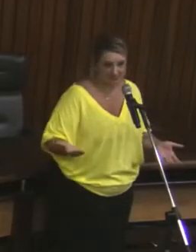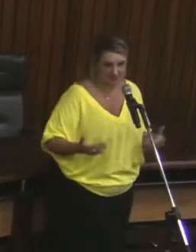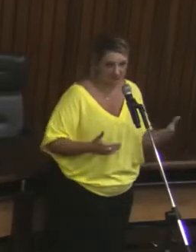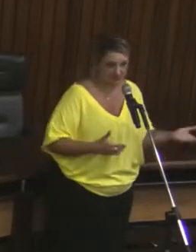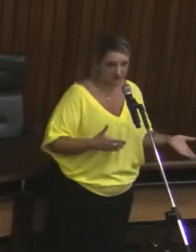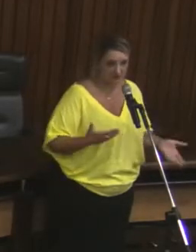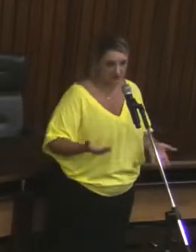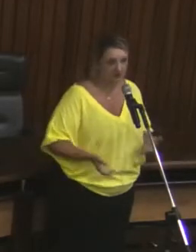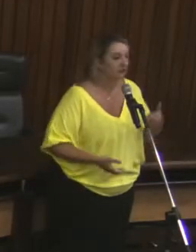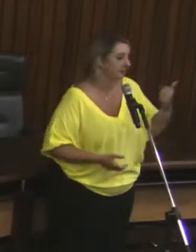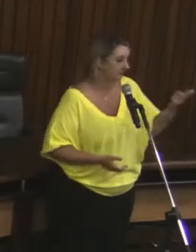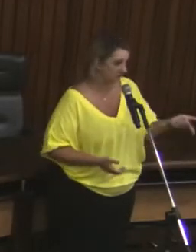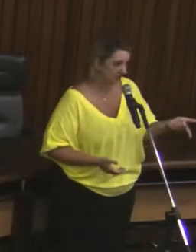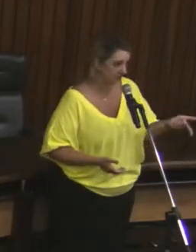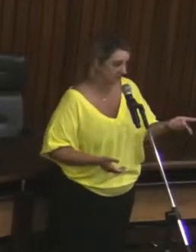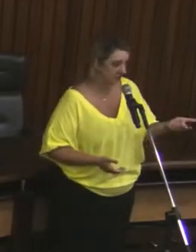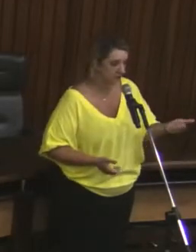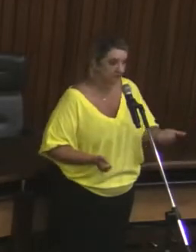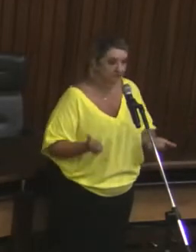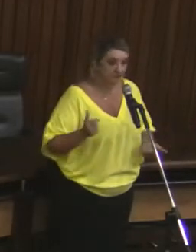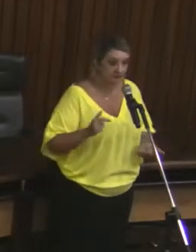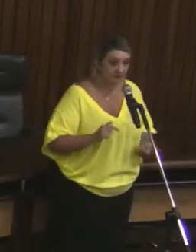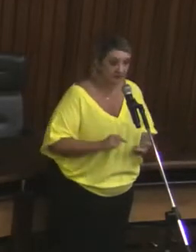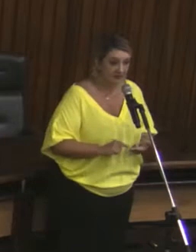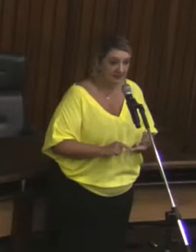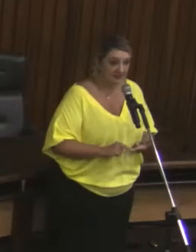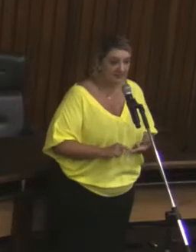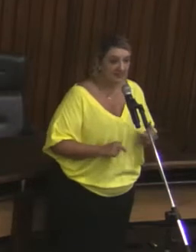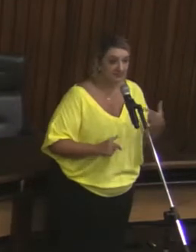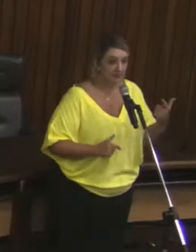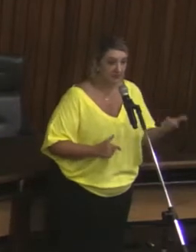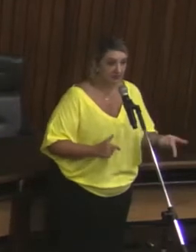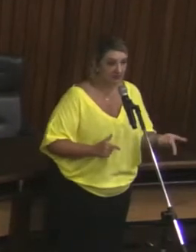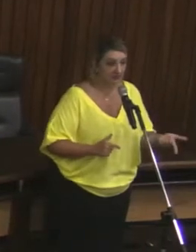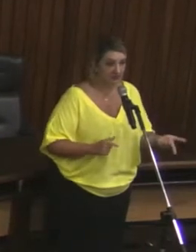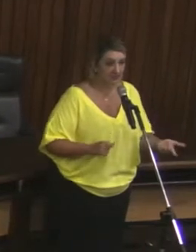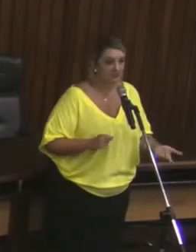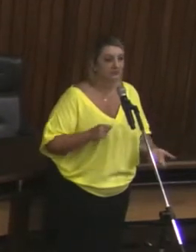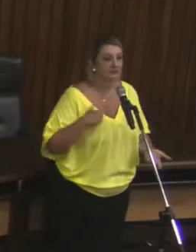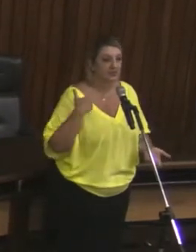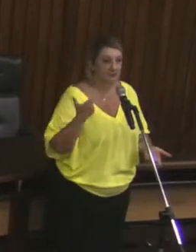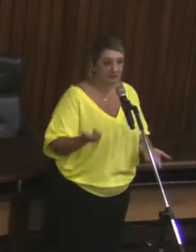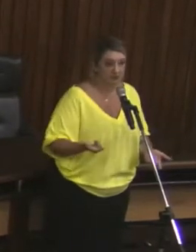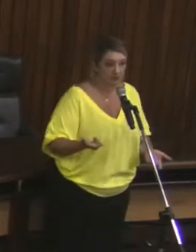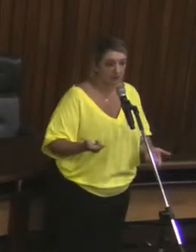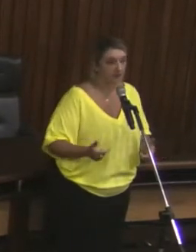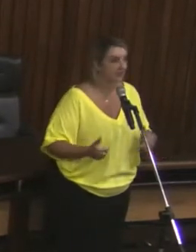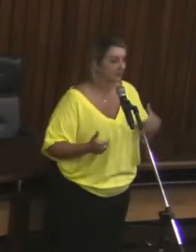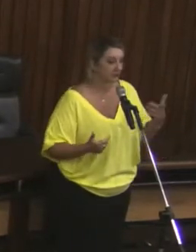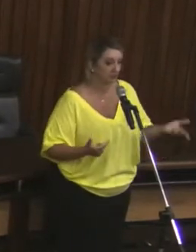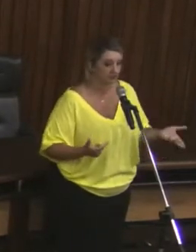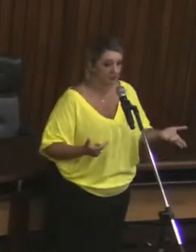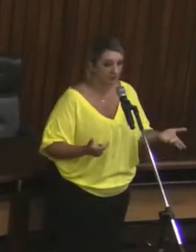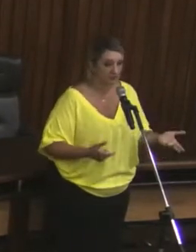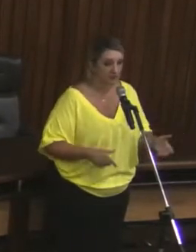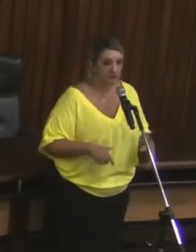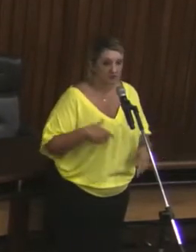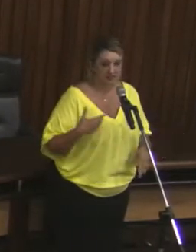condição de ouvir ou não, que é o que a gente falou. Se ele foi perdendo a audição, de repente colocou o aparelho, ouviu, ou se tem a